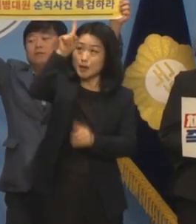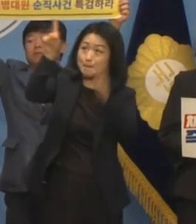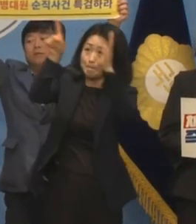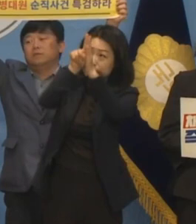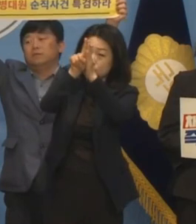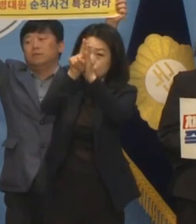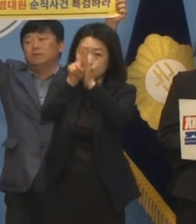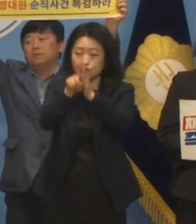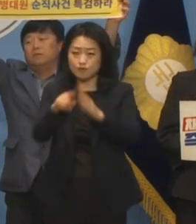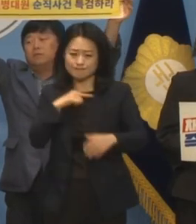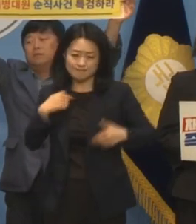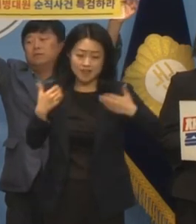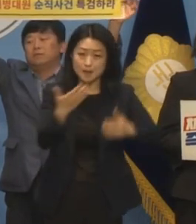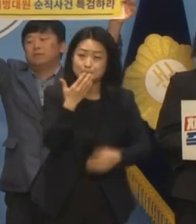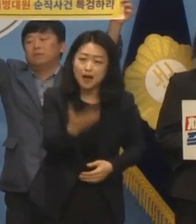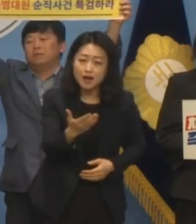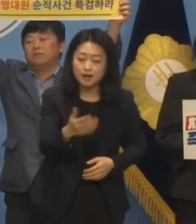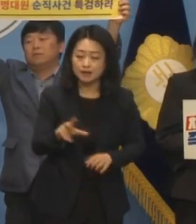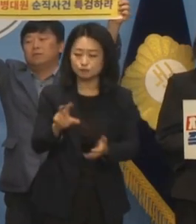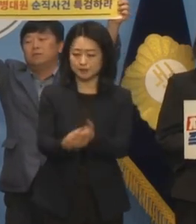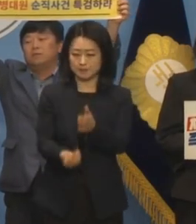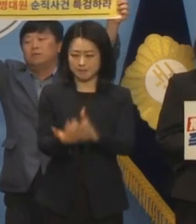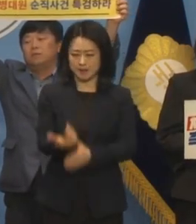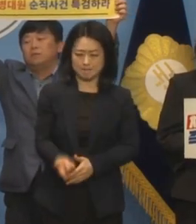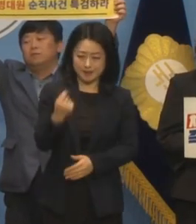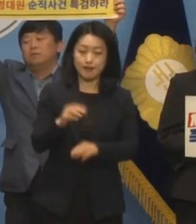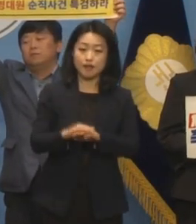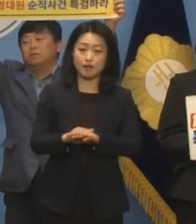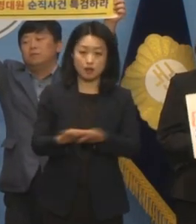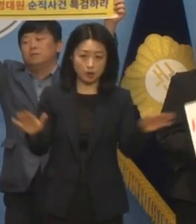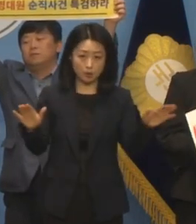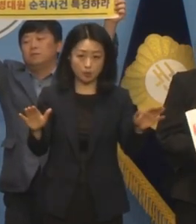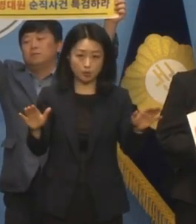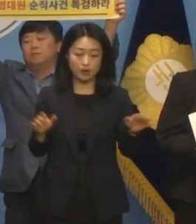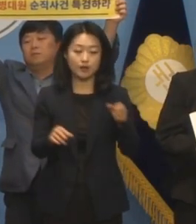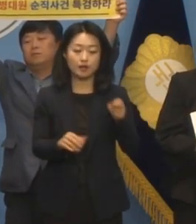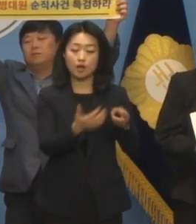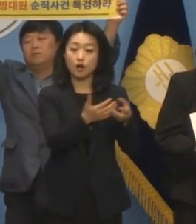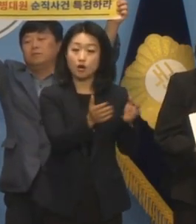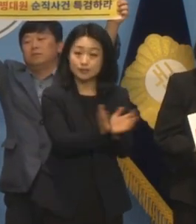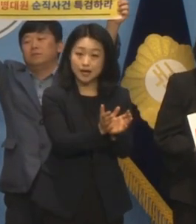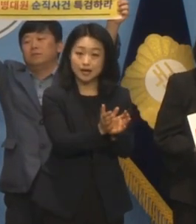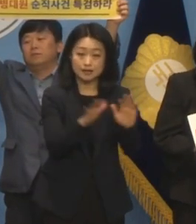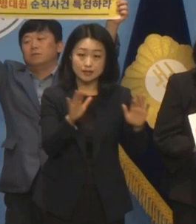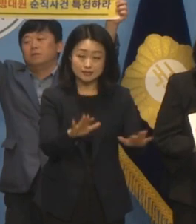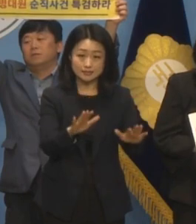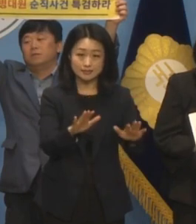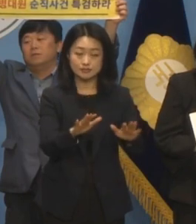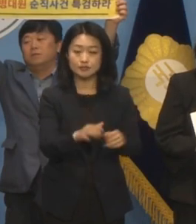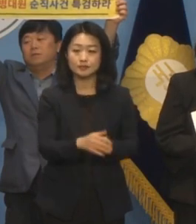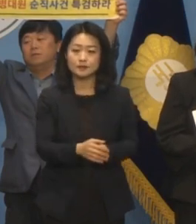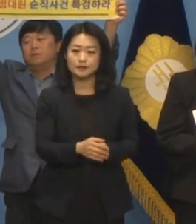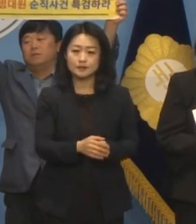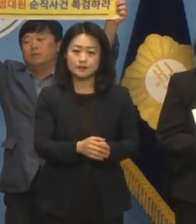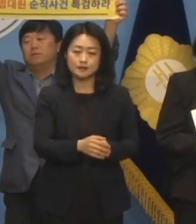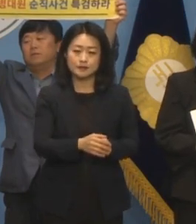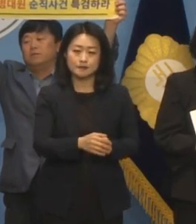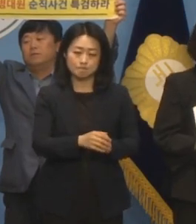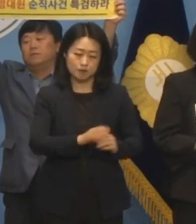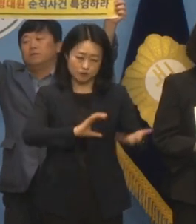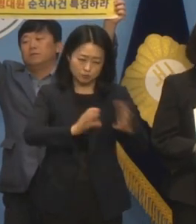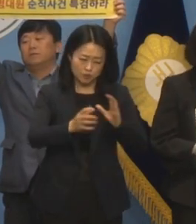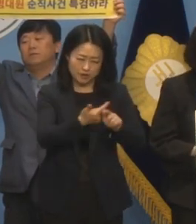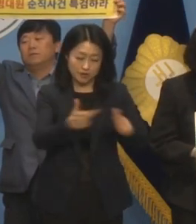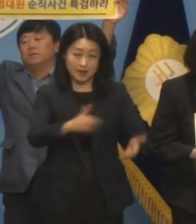사건의 진실을 빨리 밝혀서 마무리 짓고 집권 여당으로서 산적한 국정 현안에 무한한 책임을 갖고 임할 수 있도록 힘을